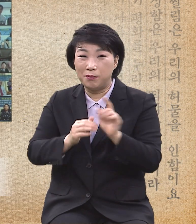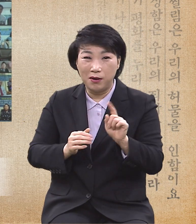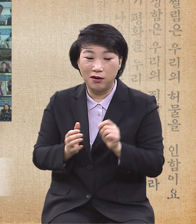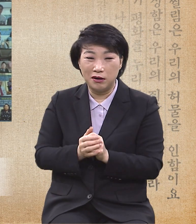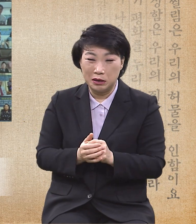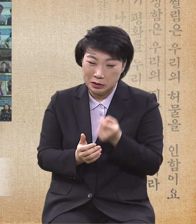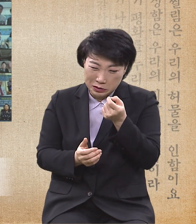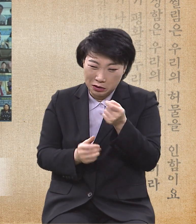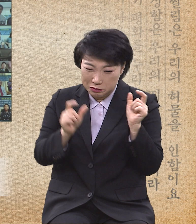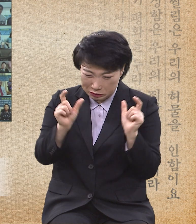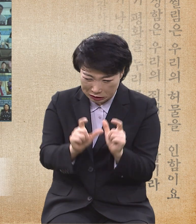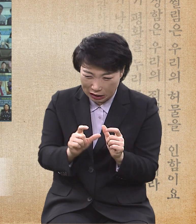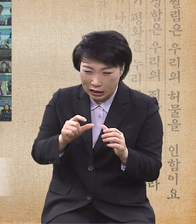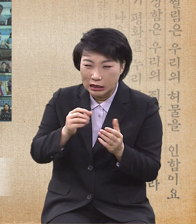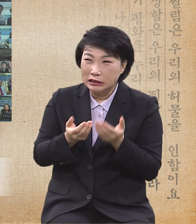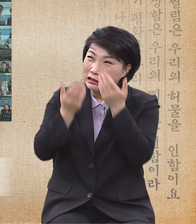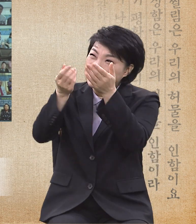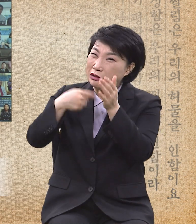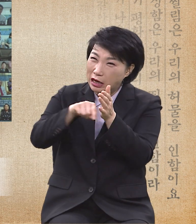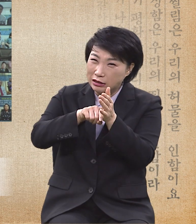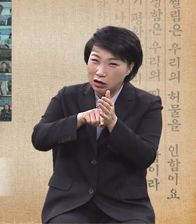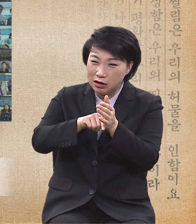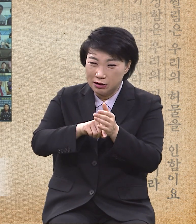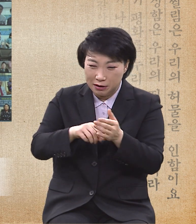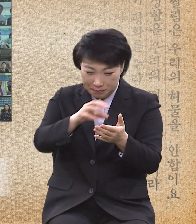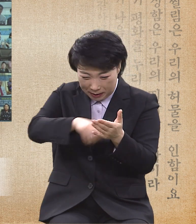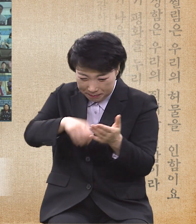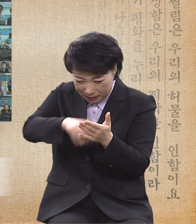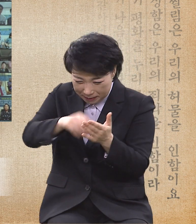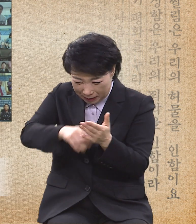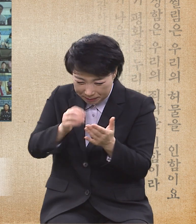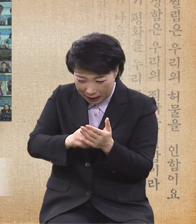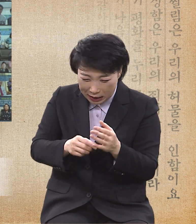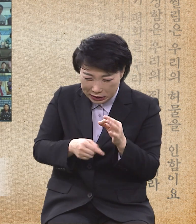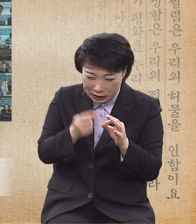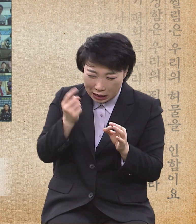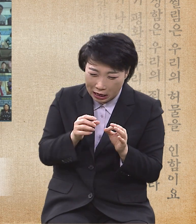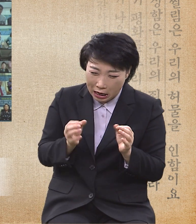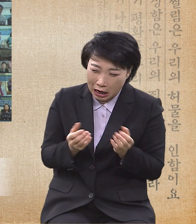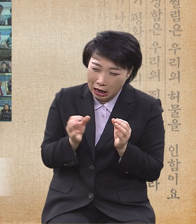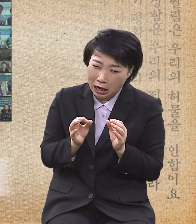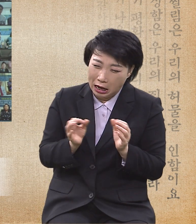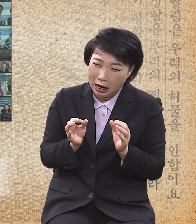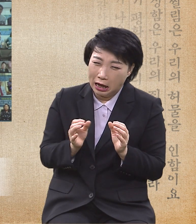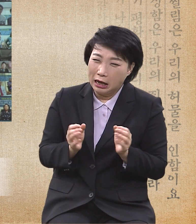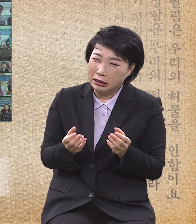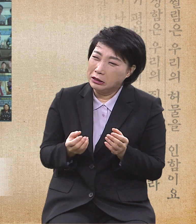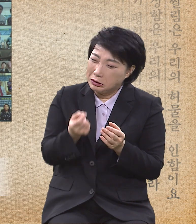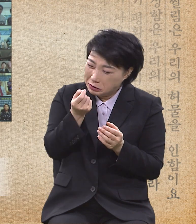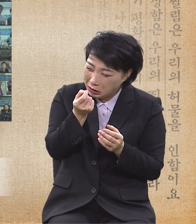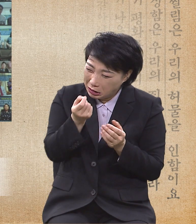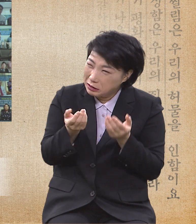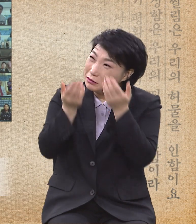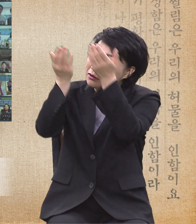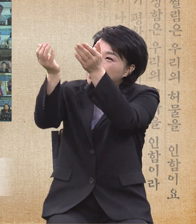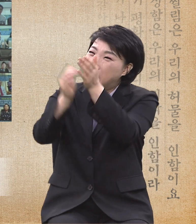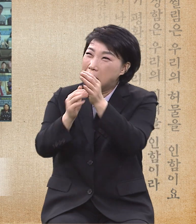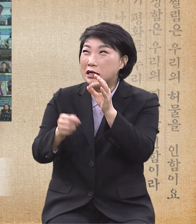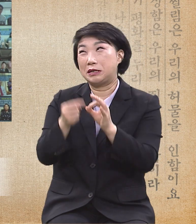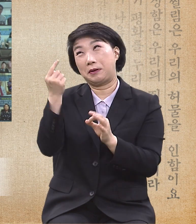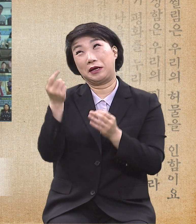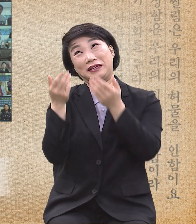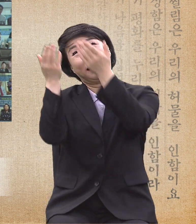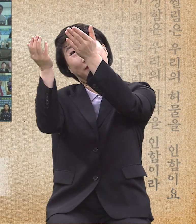어떻든 적게 드려보려고 이리 뛰고 저리 뛰고 다 뛰고 조금 드리면서